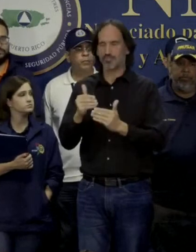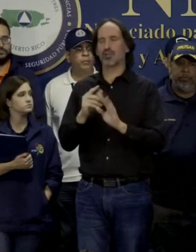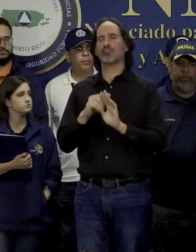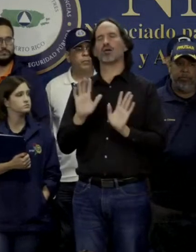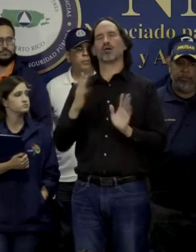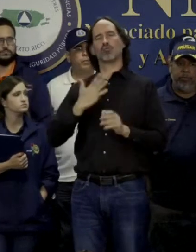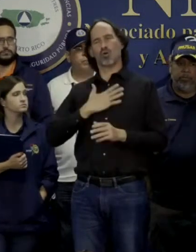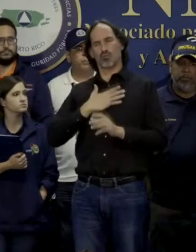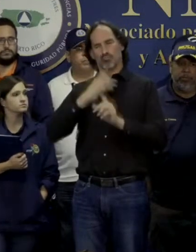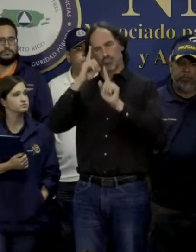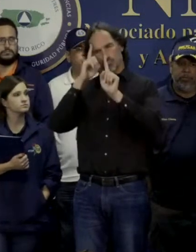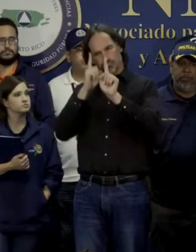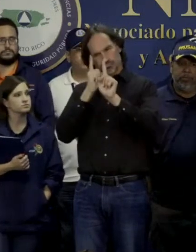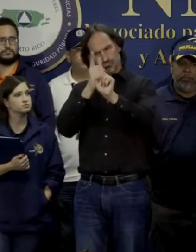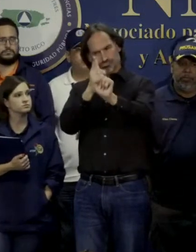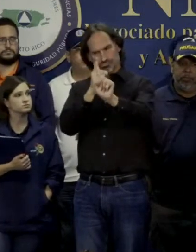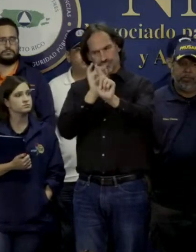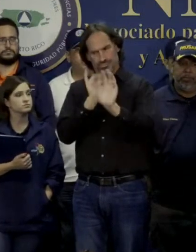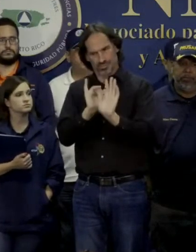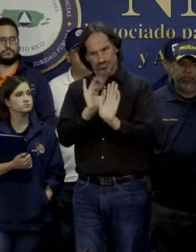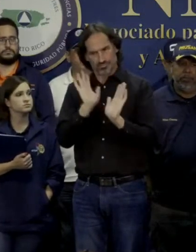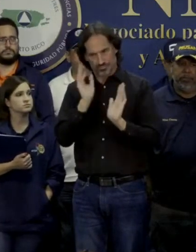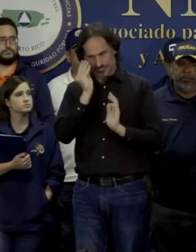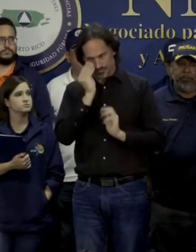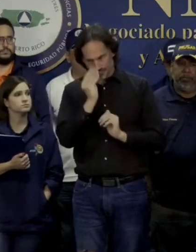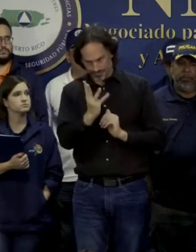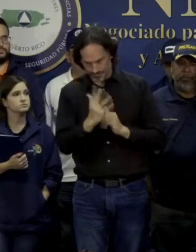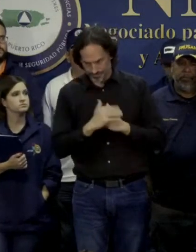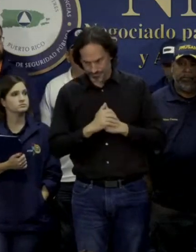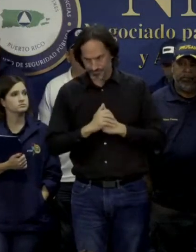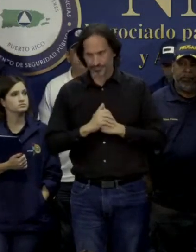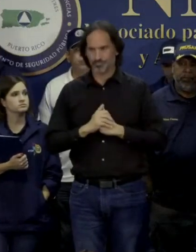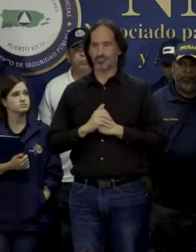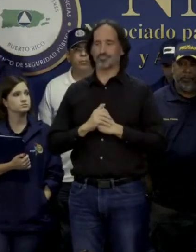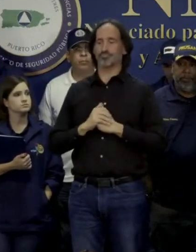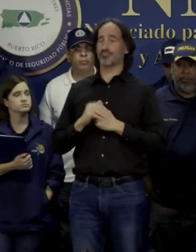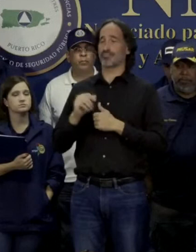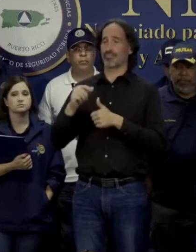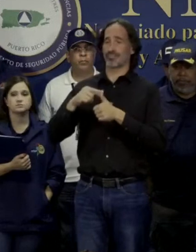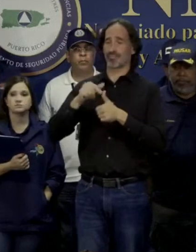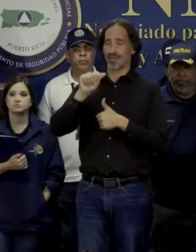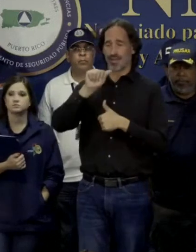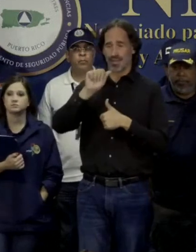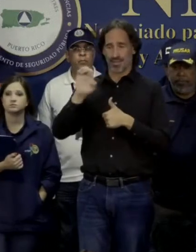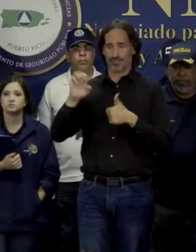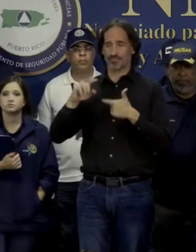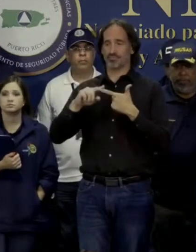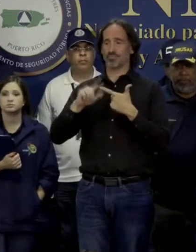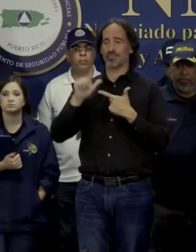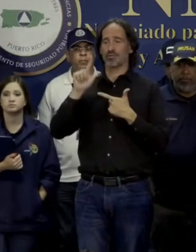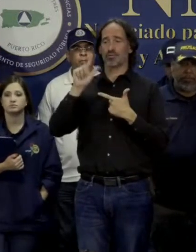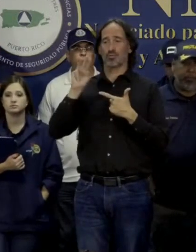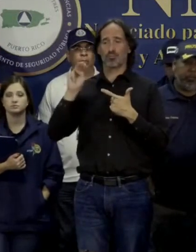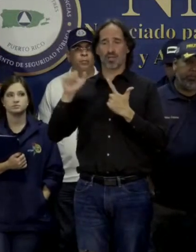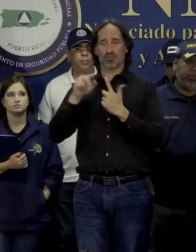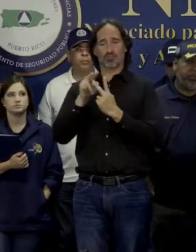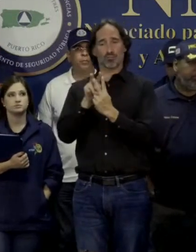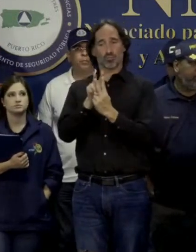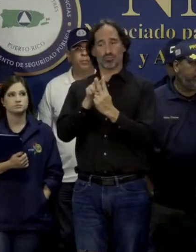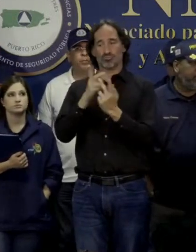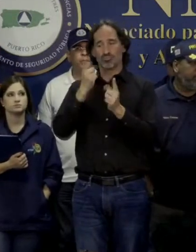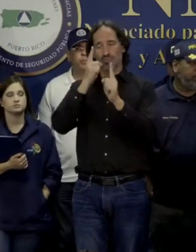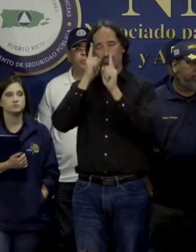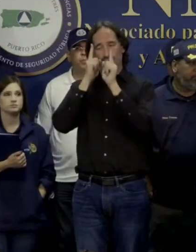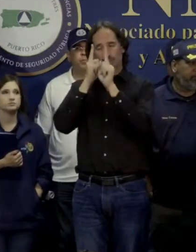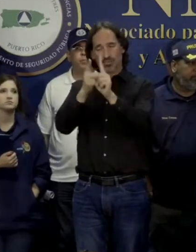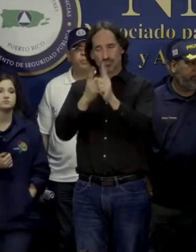dando, fijando tanto a la Autoridad de Energía Eléctrica como a Luma, es que la gran mayoría